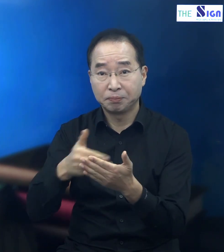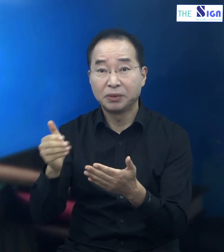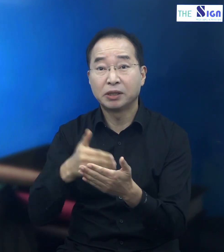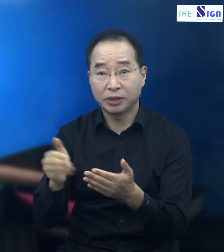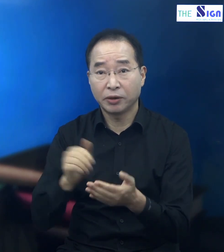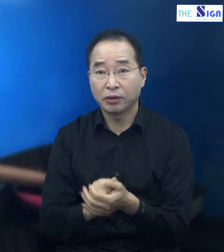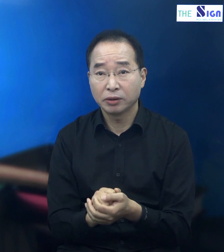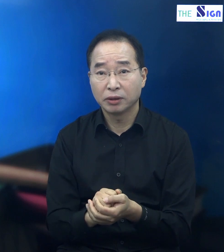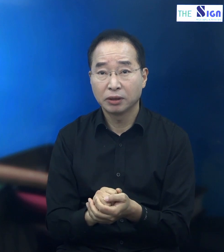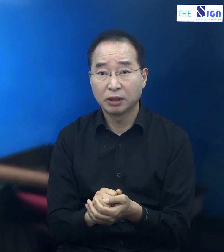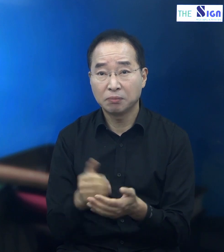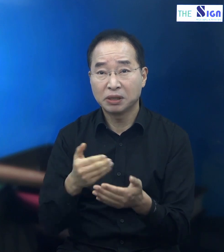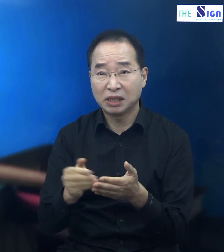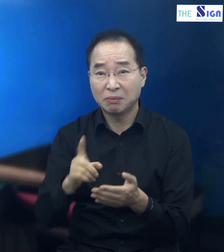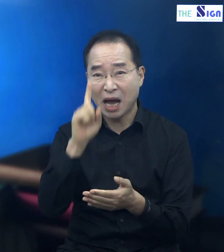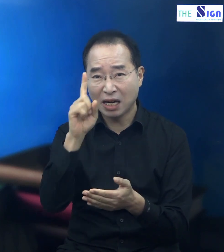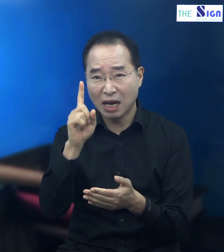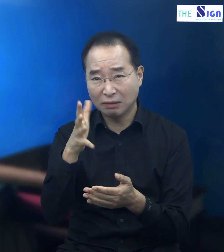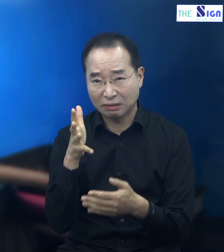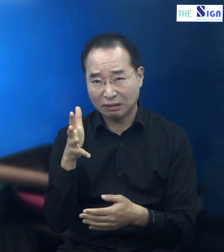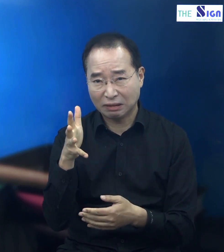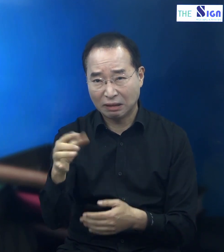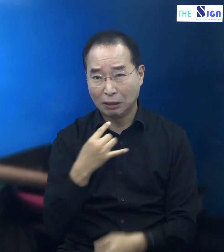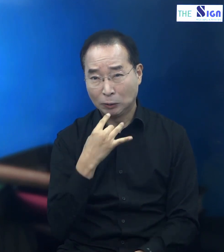그림을 그려요. 그럼 그림 하나,